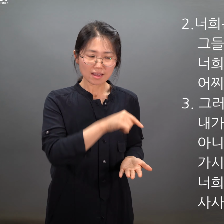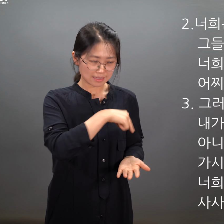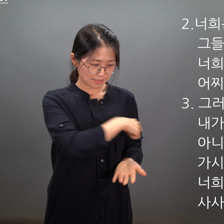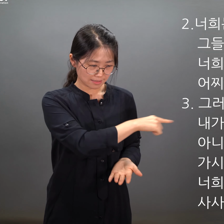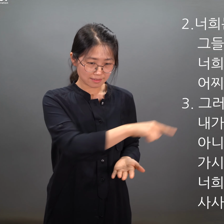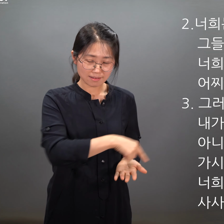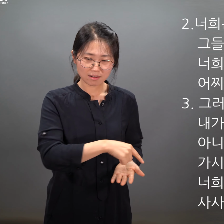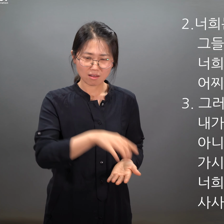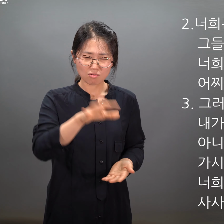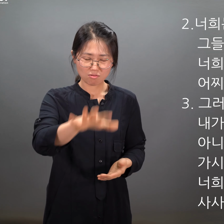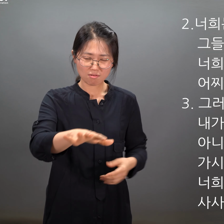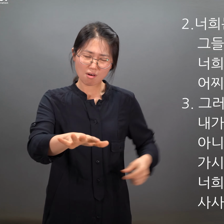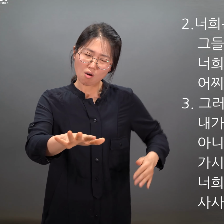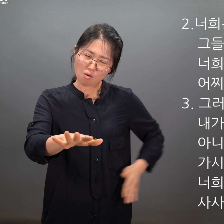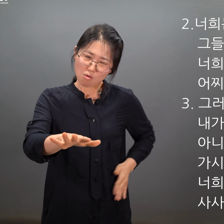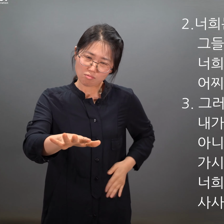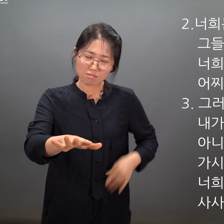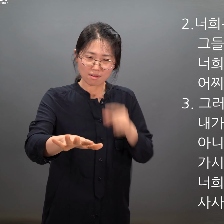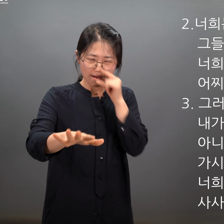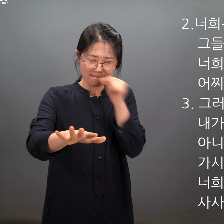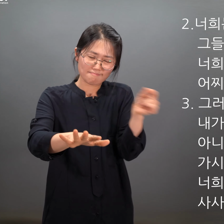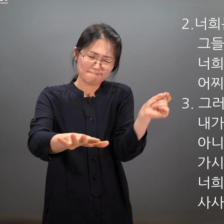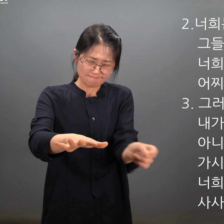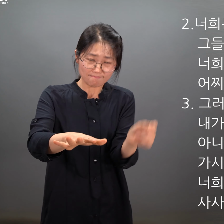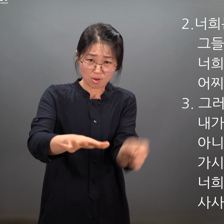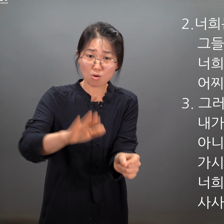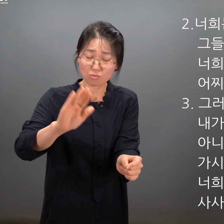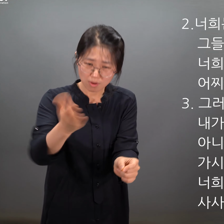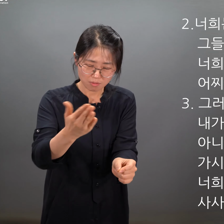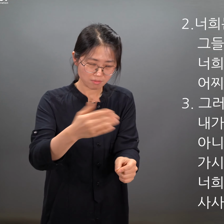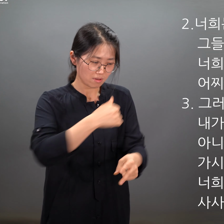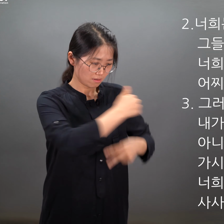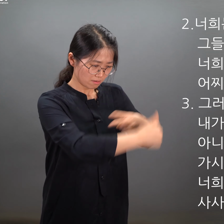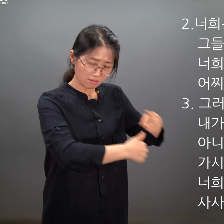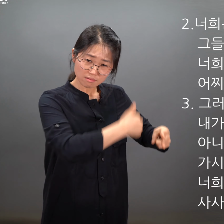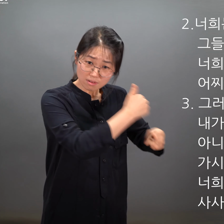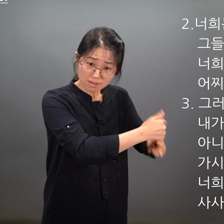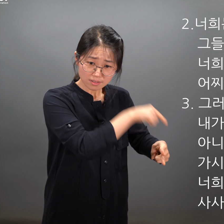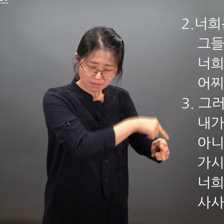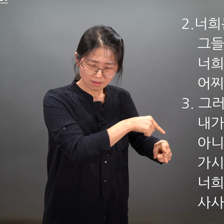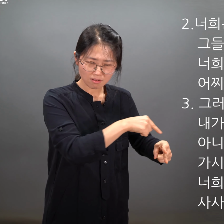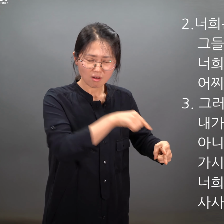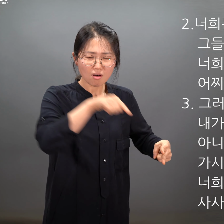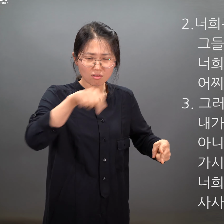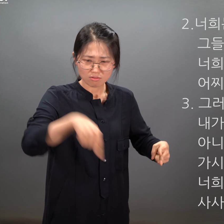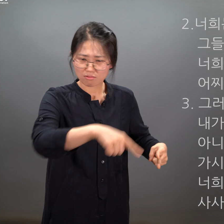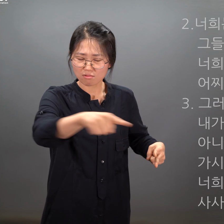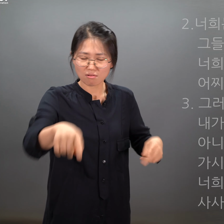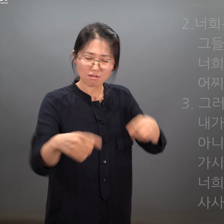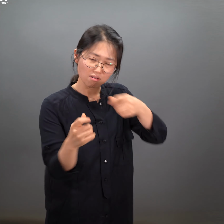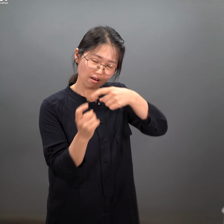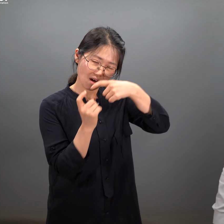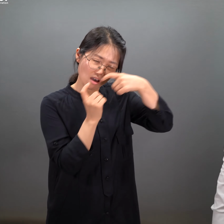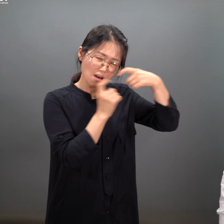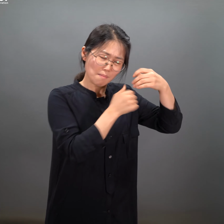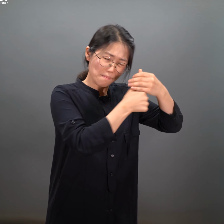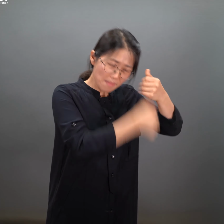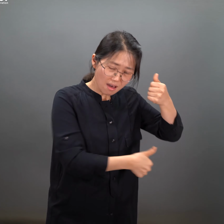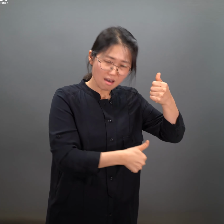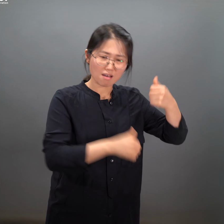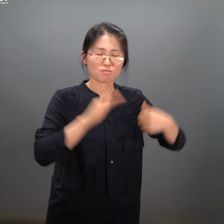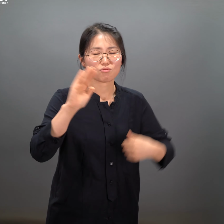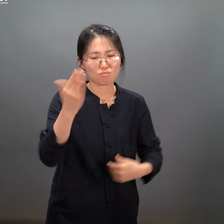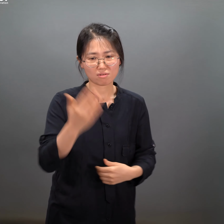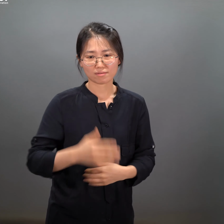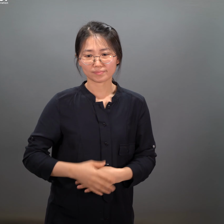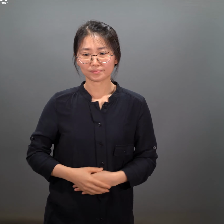너희 옆구리에 가시가 될 것이며 그들의 신들이 너희에게 올무가 되리라 하였노라. 신명기